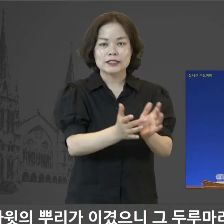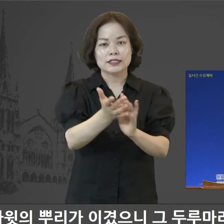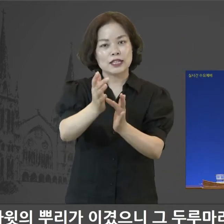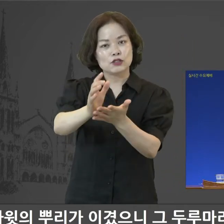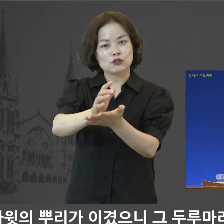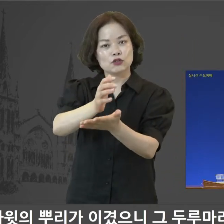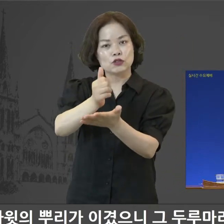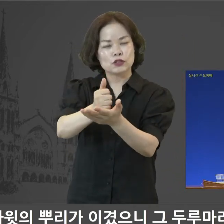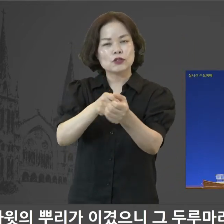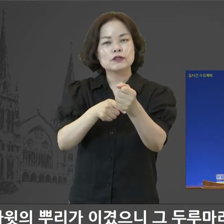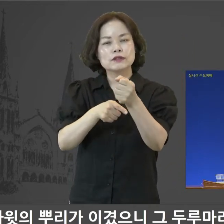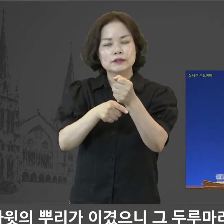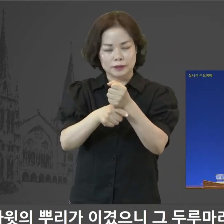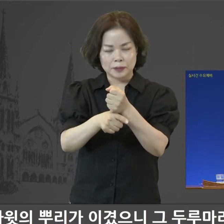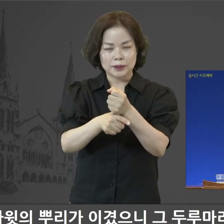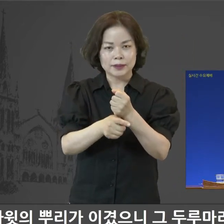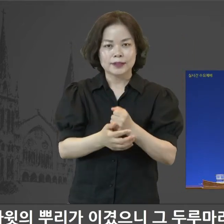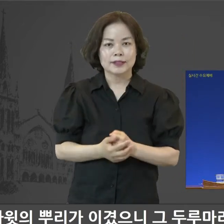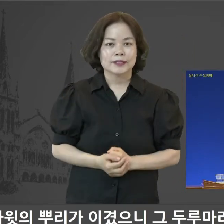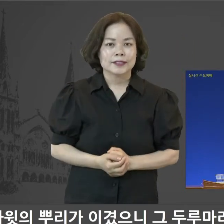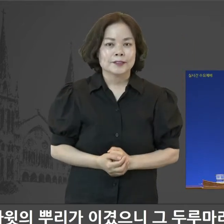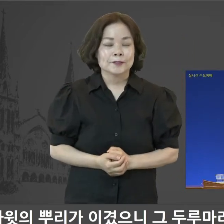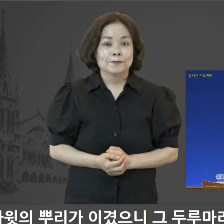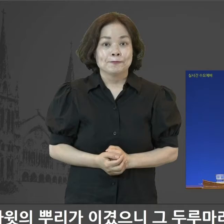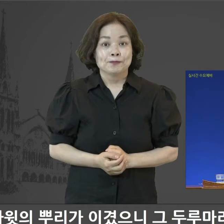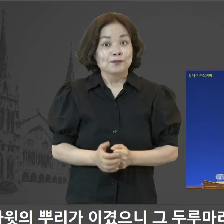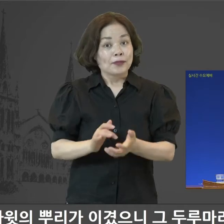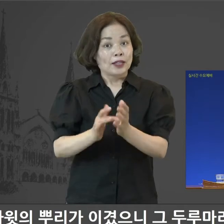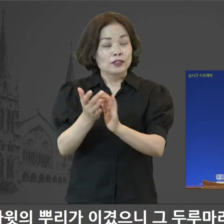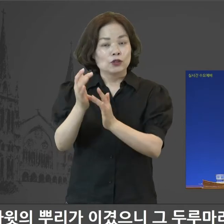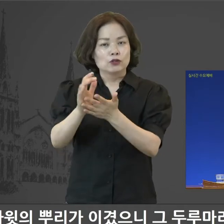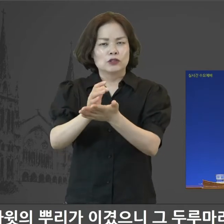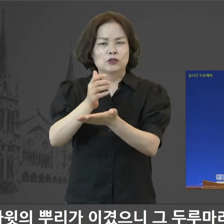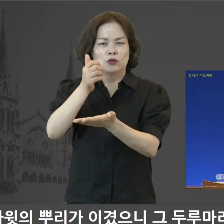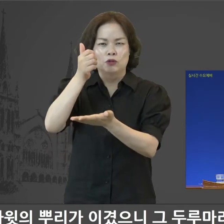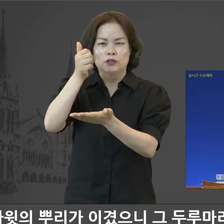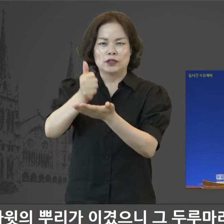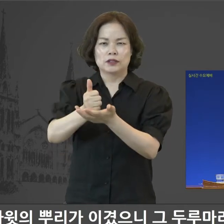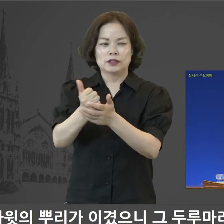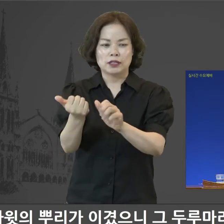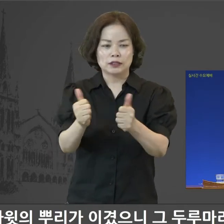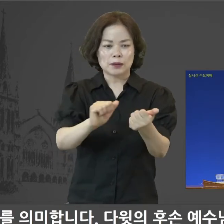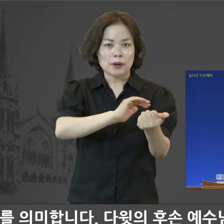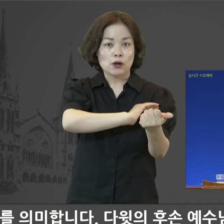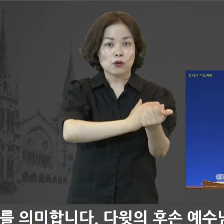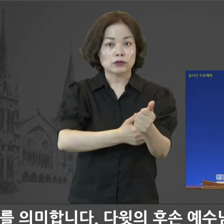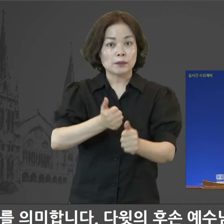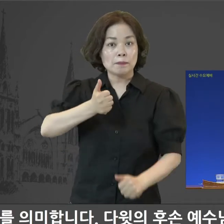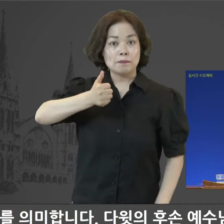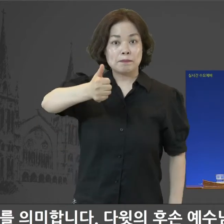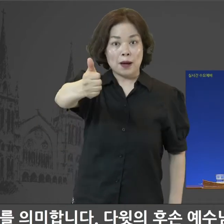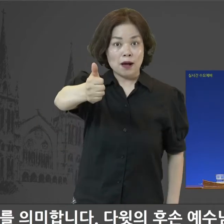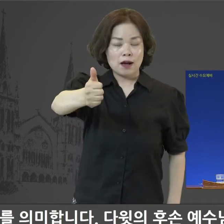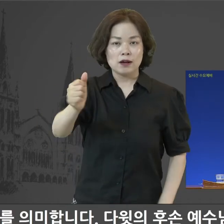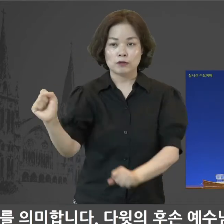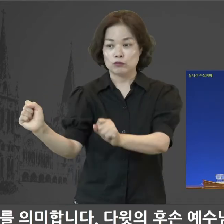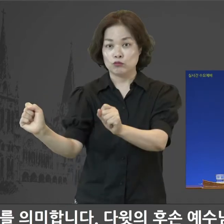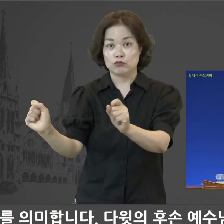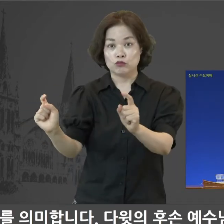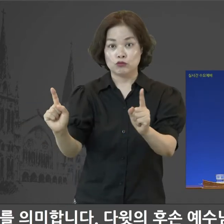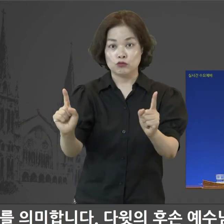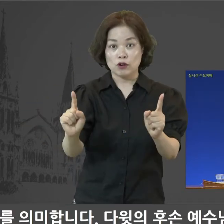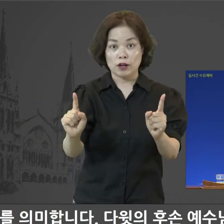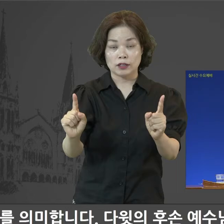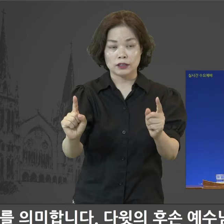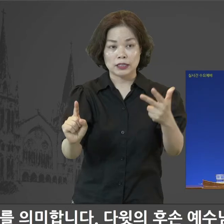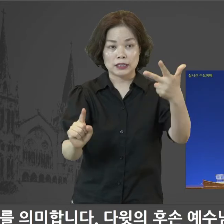그리스도를 의미하는 표현입니다. 한마디로 예수 그리스도께서 사망 권세를 이기시고 부활하셔서 이제는